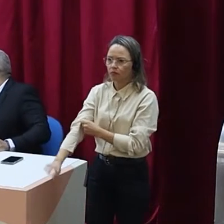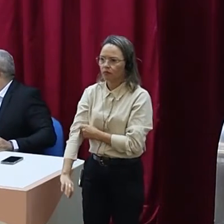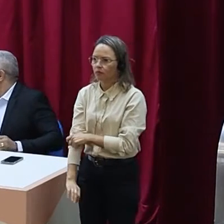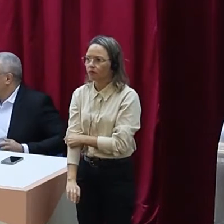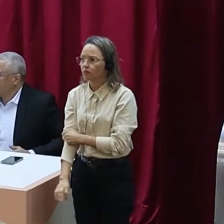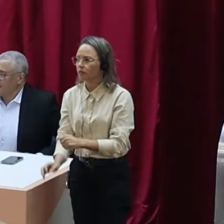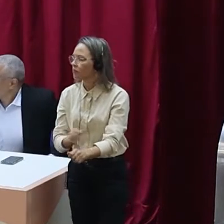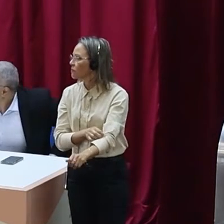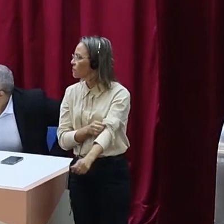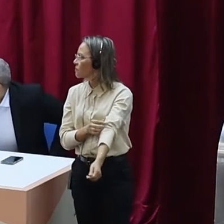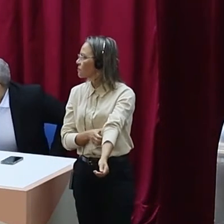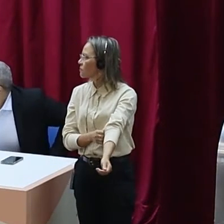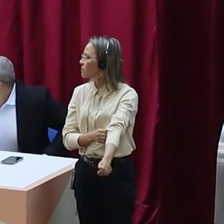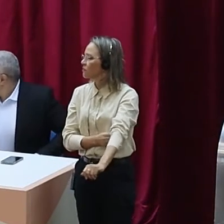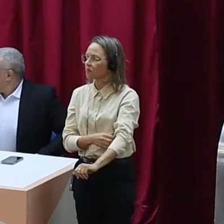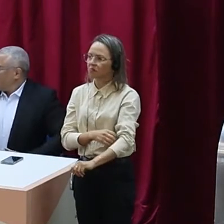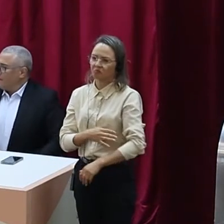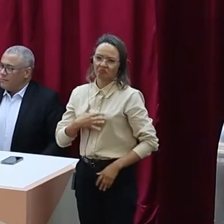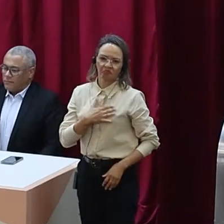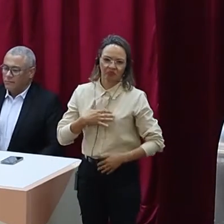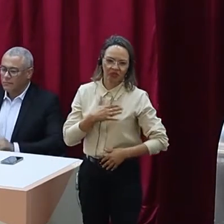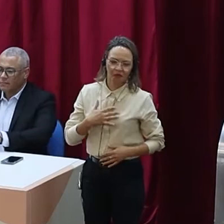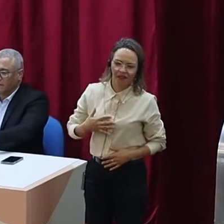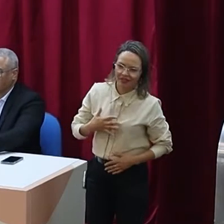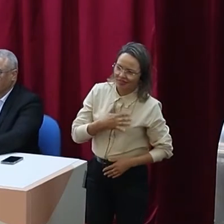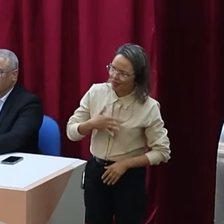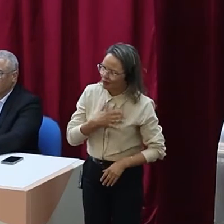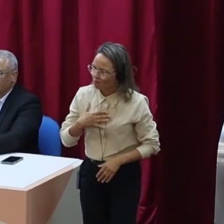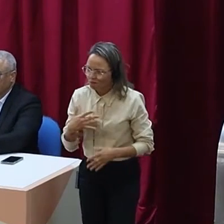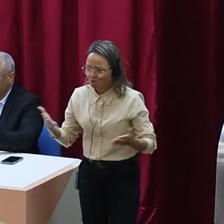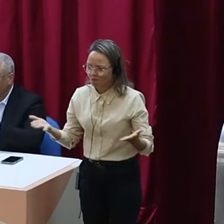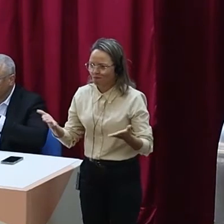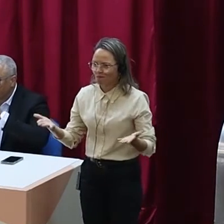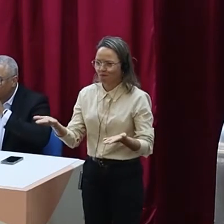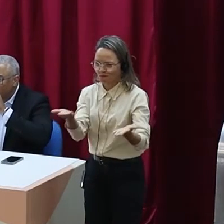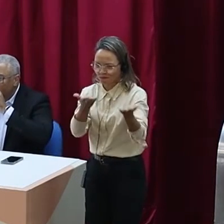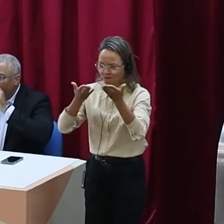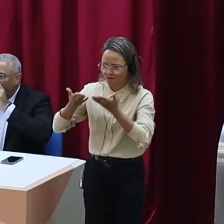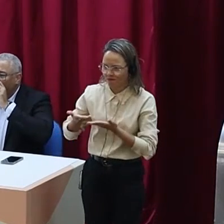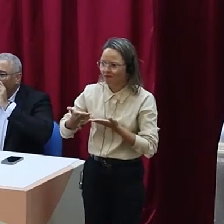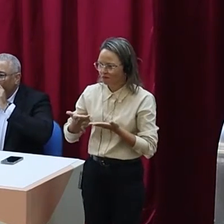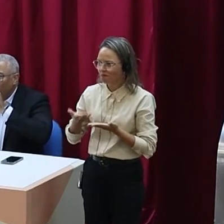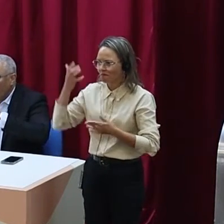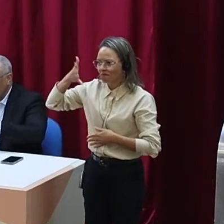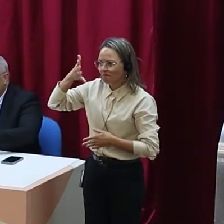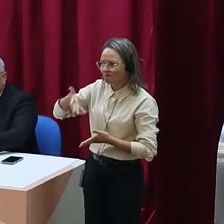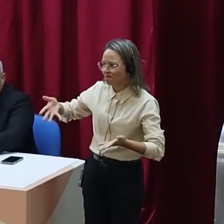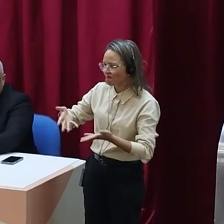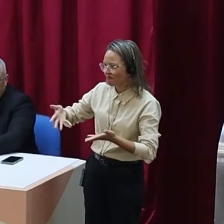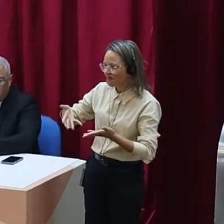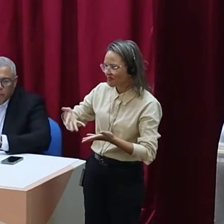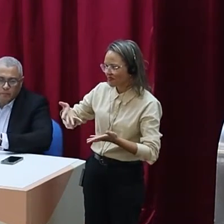lenguas. Y es un gusto enorme por la invitación y fundamentalmente por el aprendizaje. Agradezco a